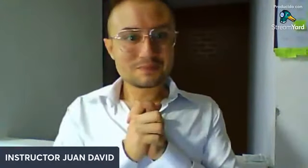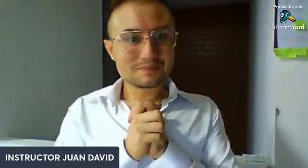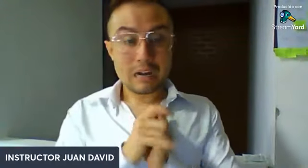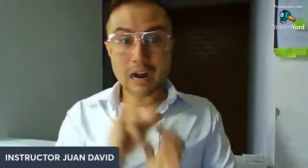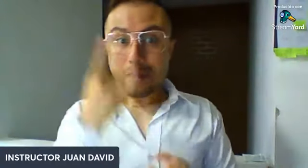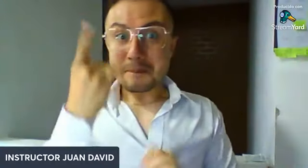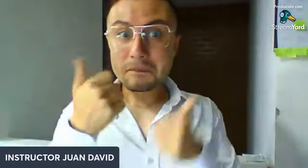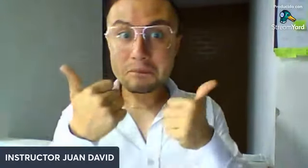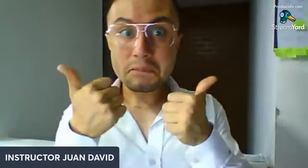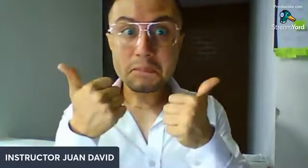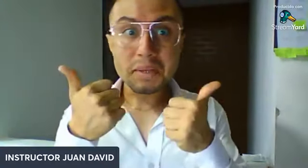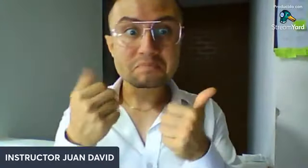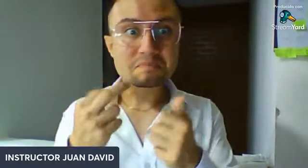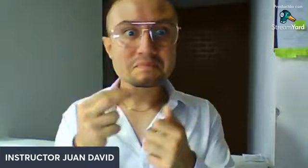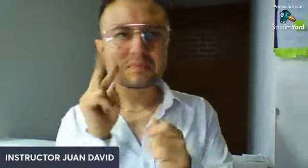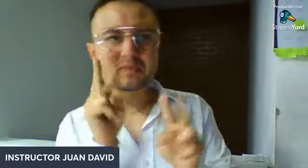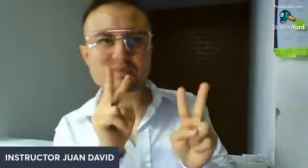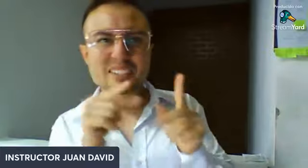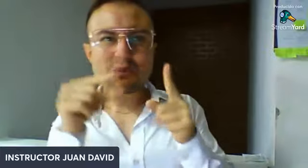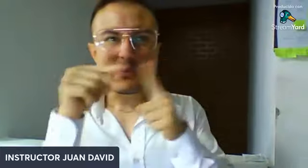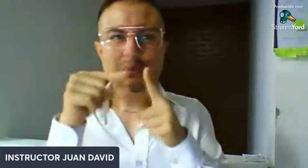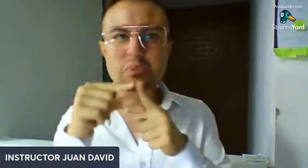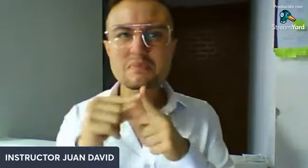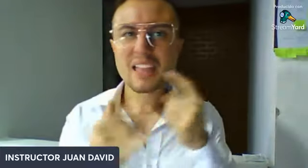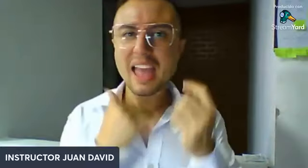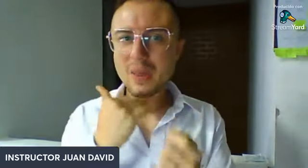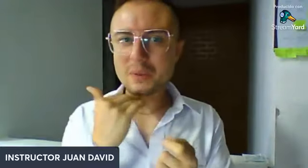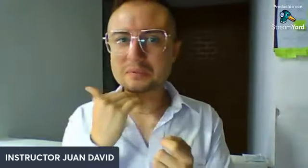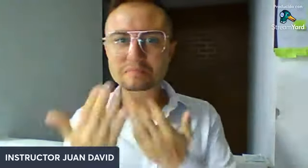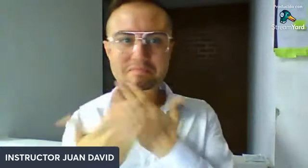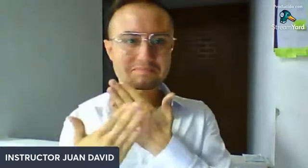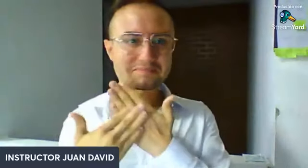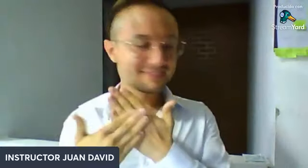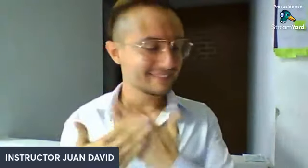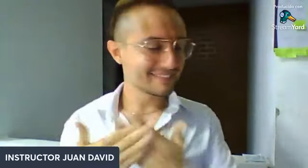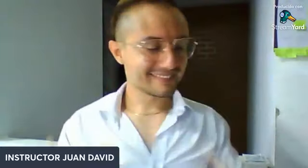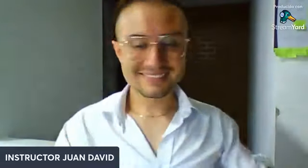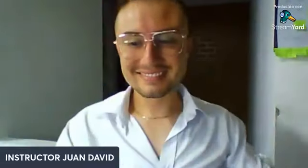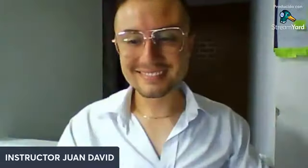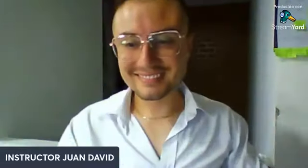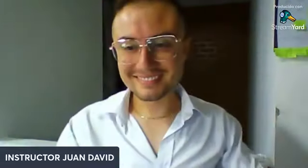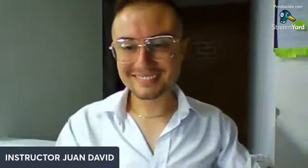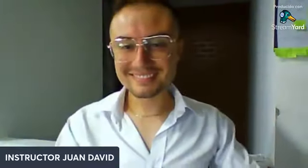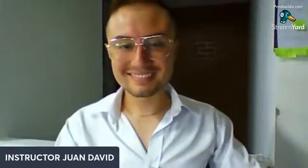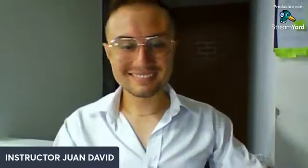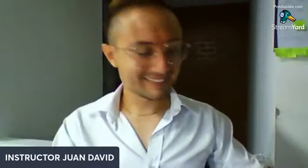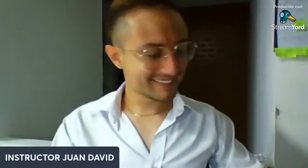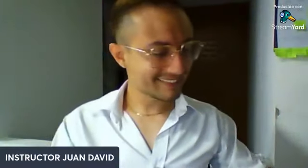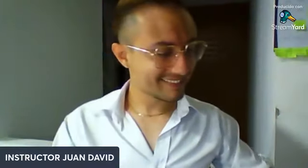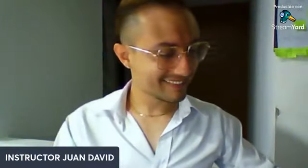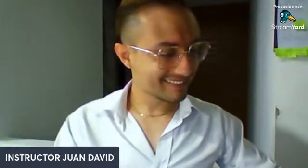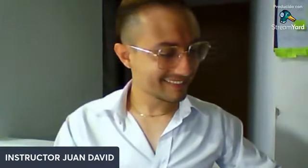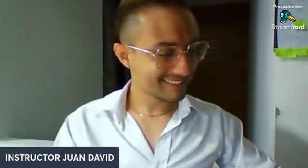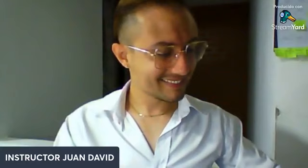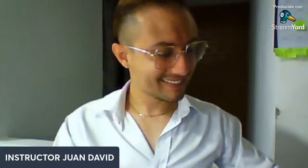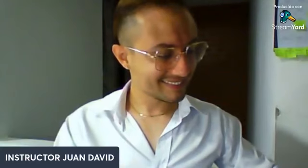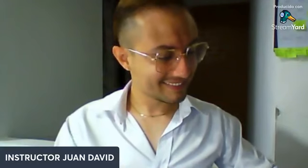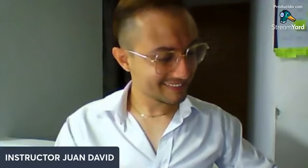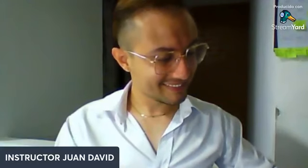Y listo. ¿Qué les pareció? ¿Estuvo bien esta segunda repetida? ¿Se grabaron palabras o les quedó